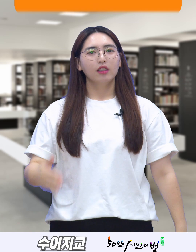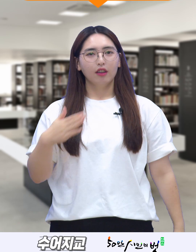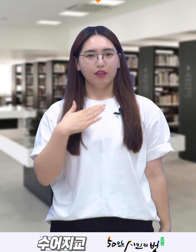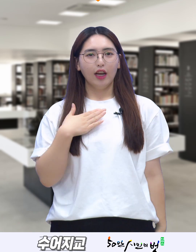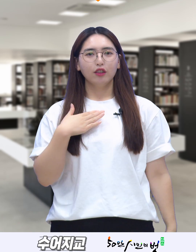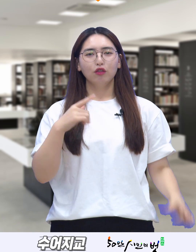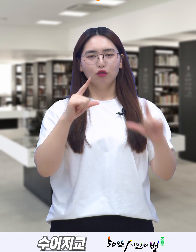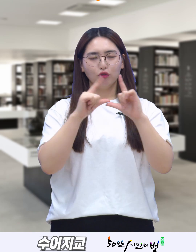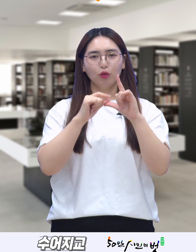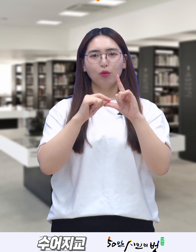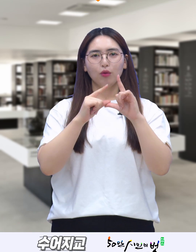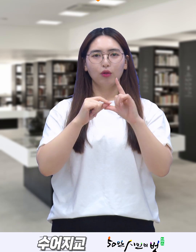난 주로